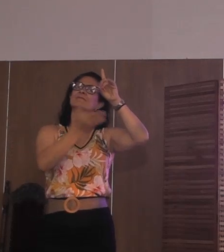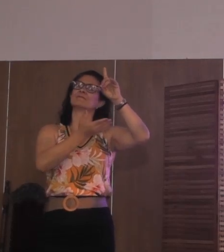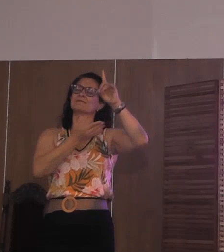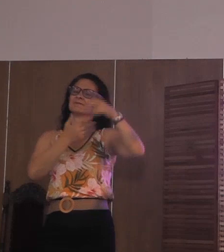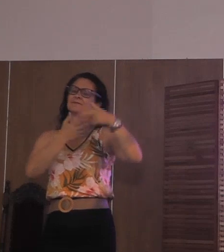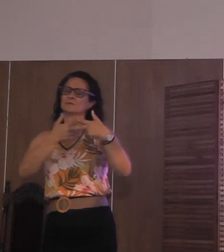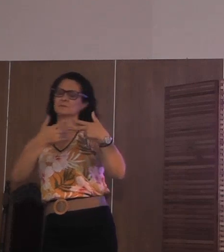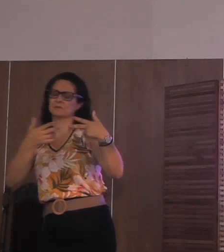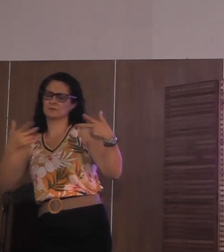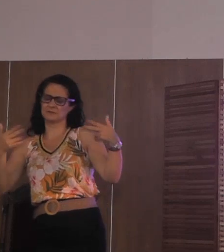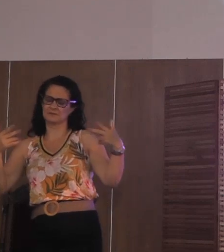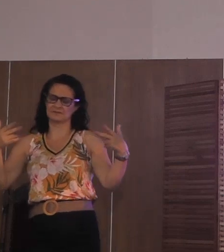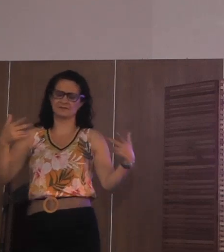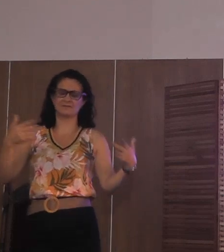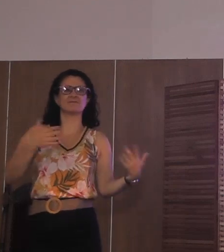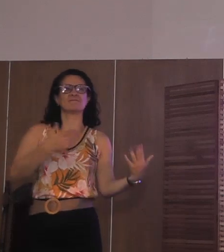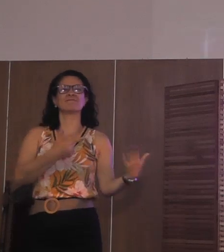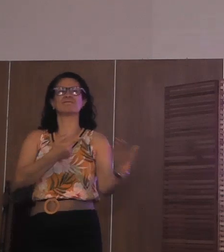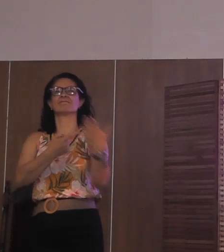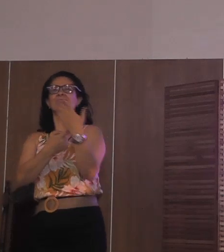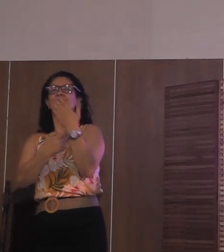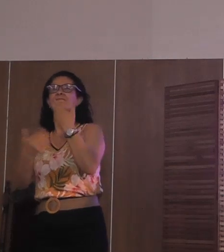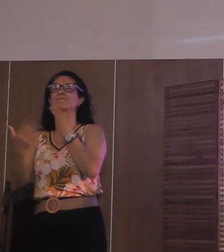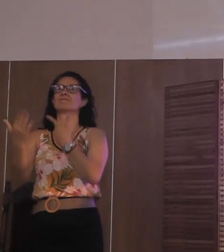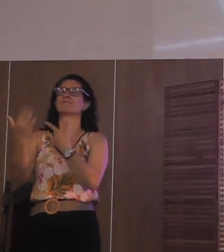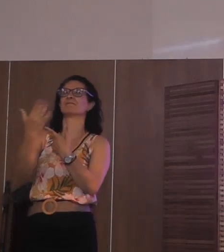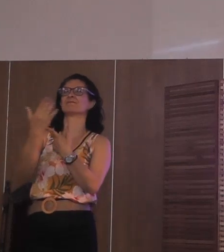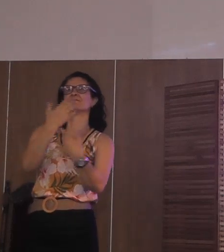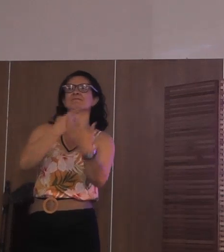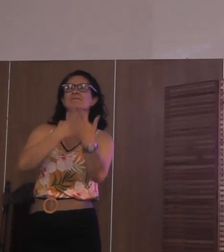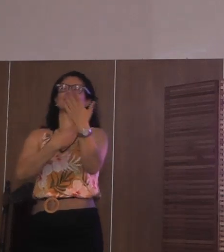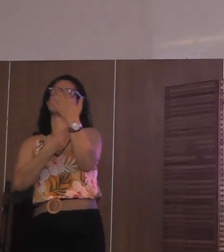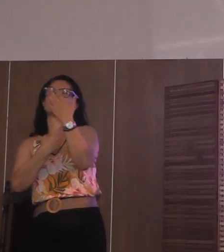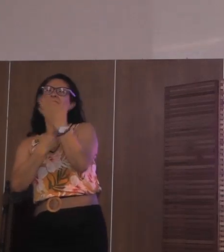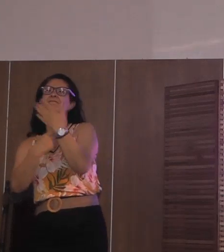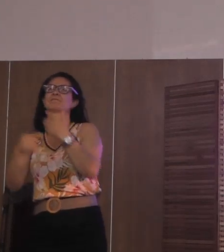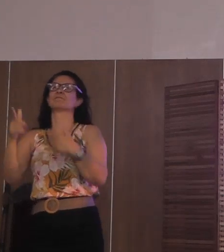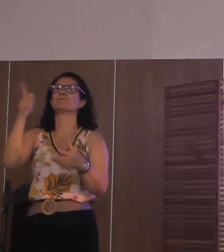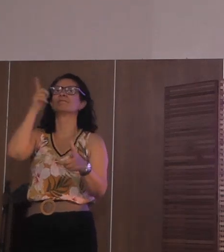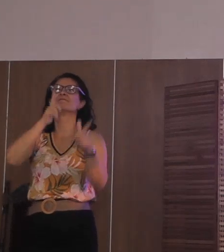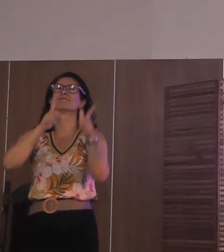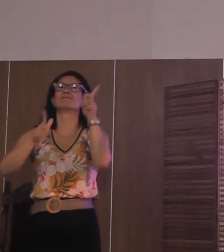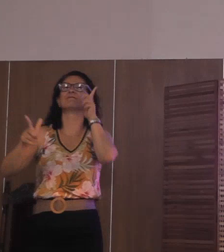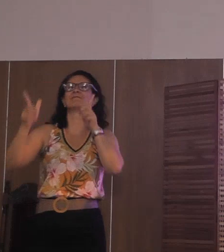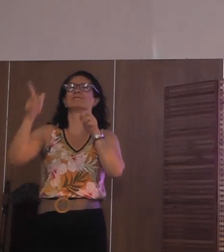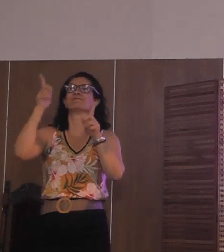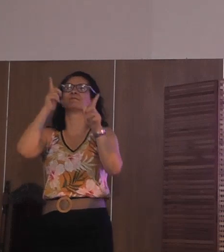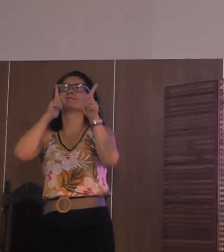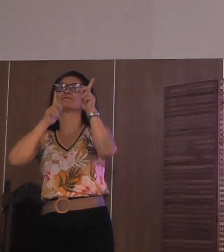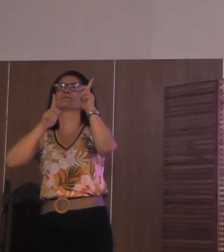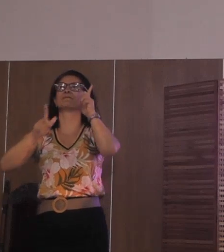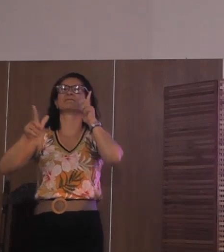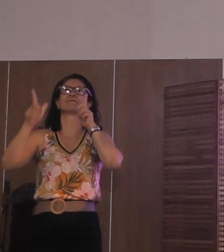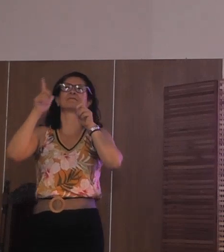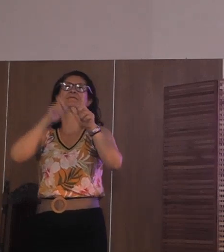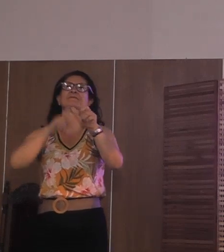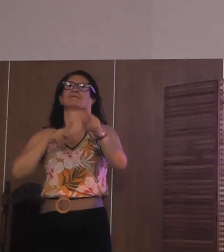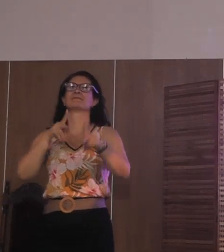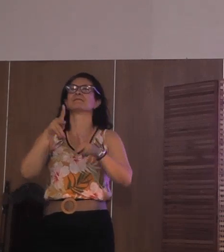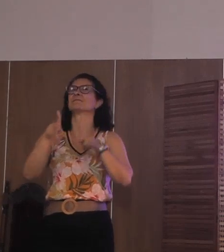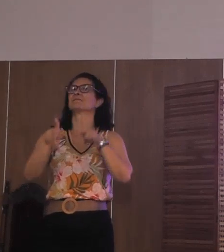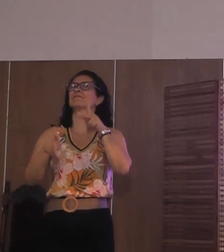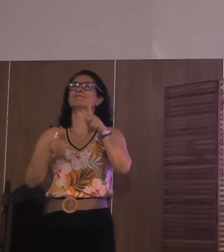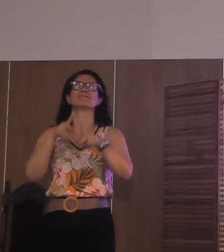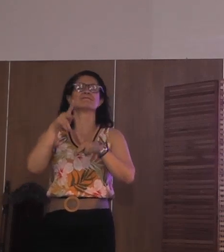Jesus. Todas as coisas cooperam para o bem De